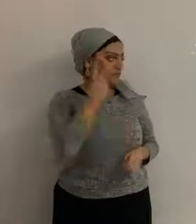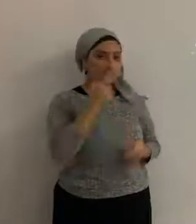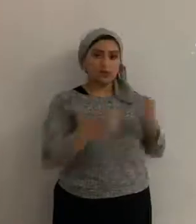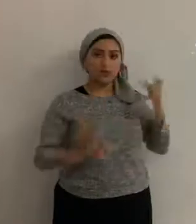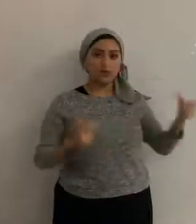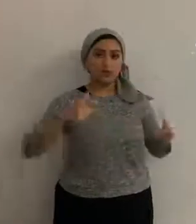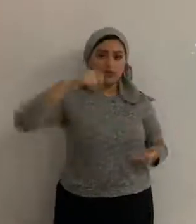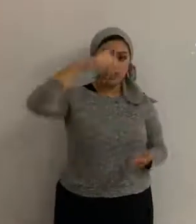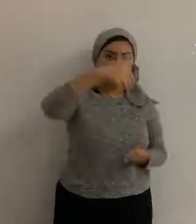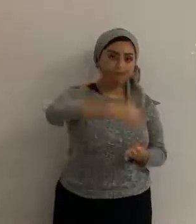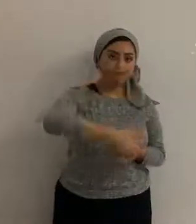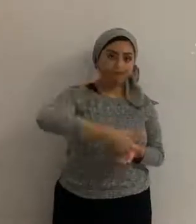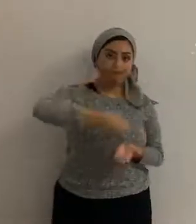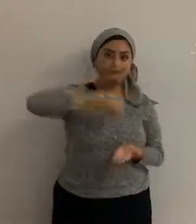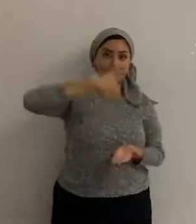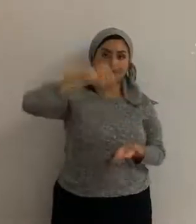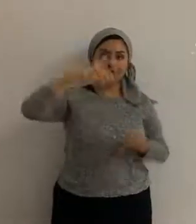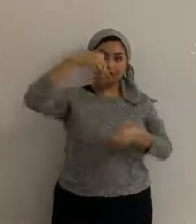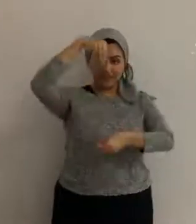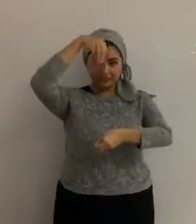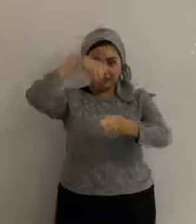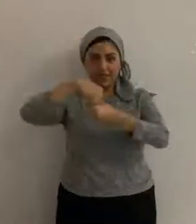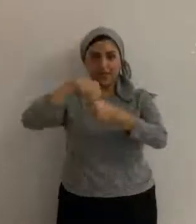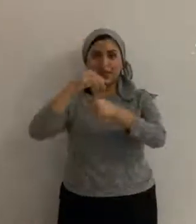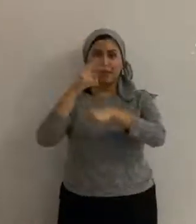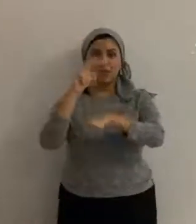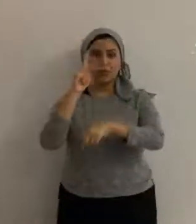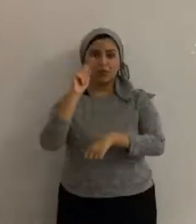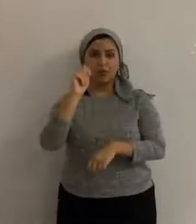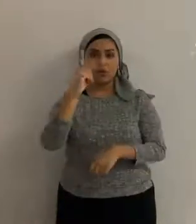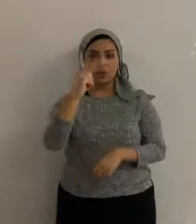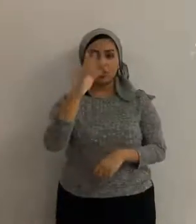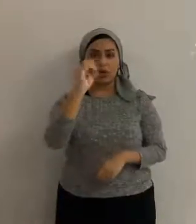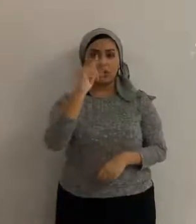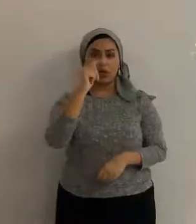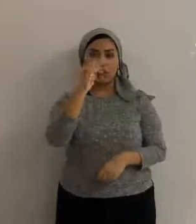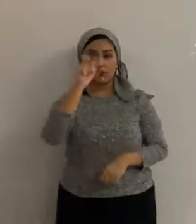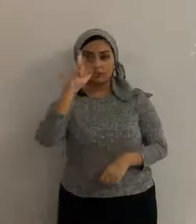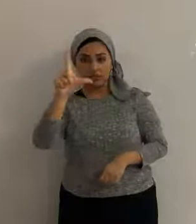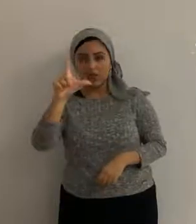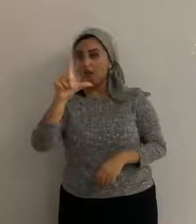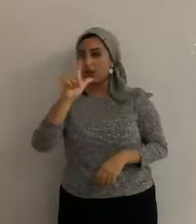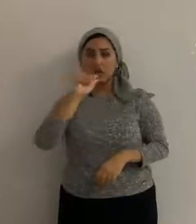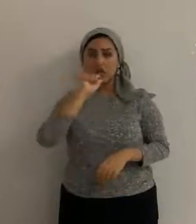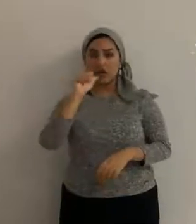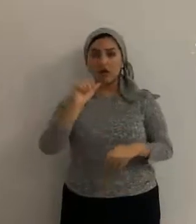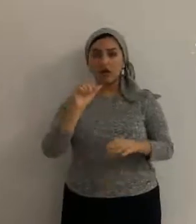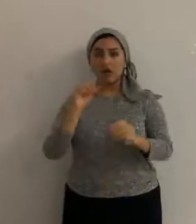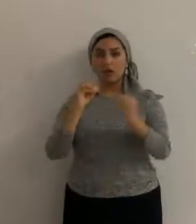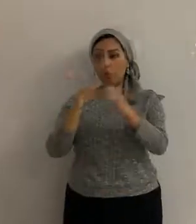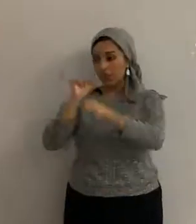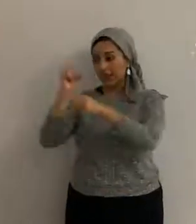el área del cótel, o sea, en la explanada, ya no es lo que tiene que ver con la sinagoga que fue construida o con la